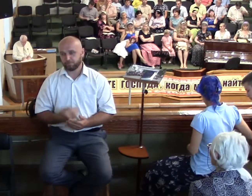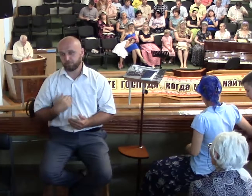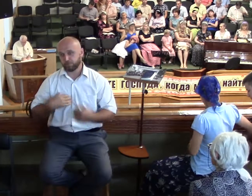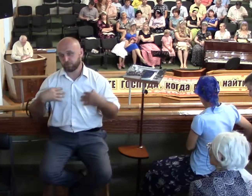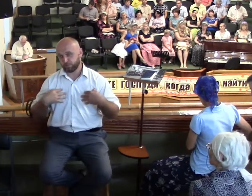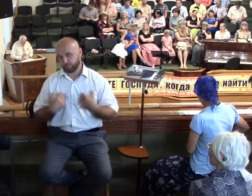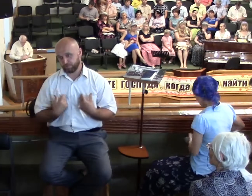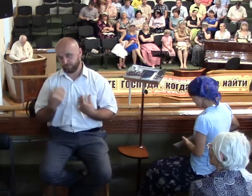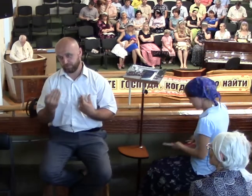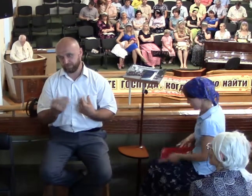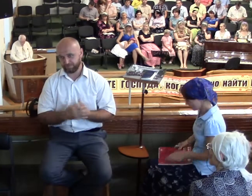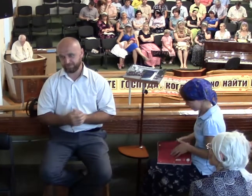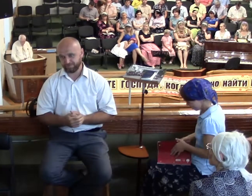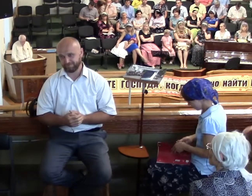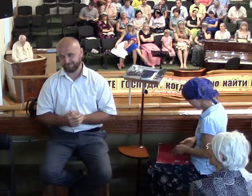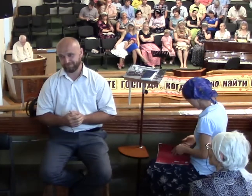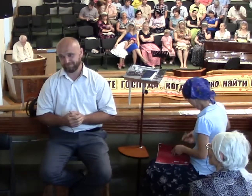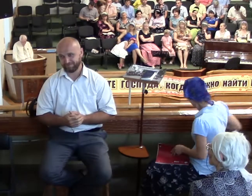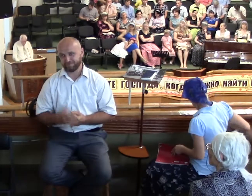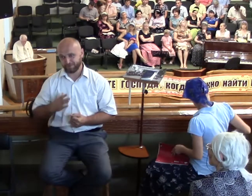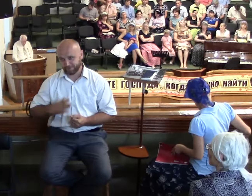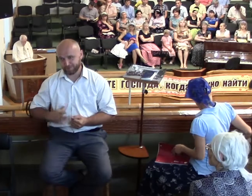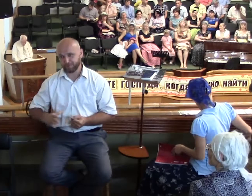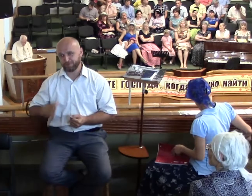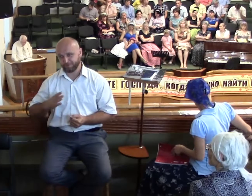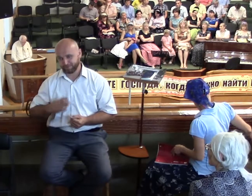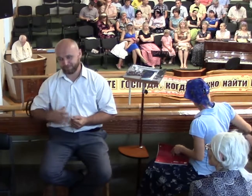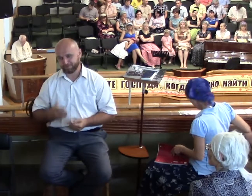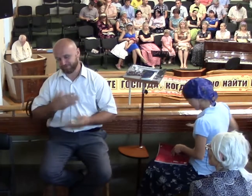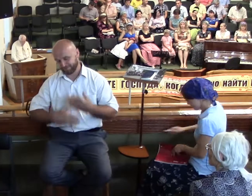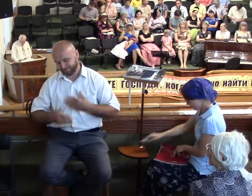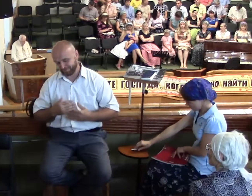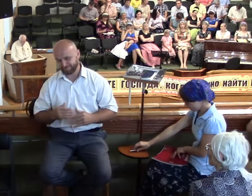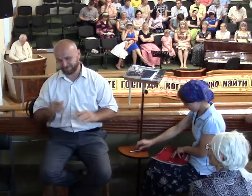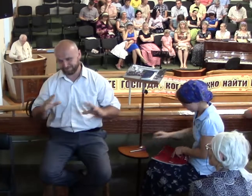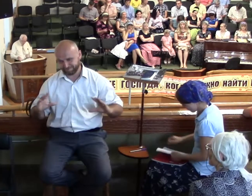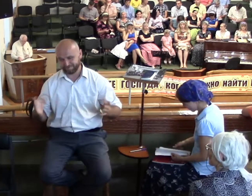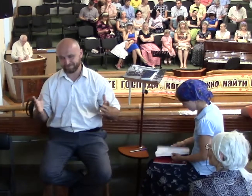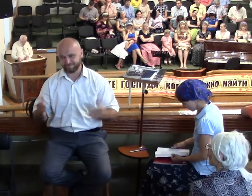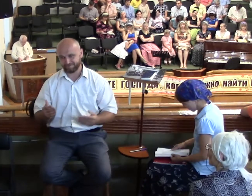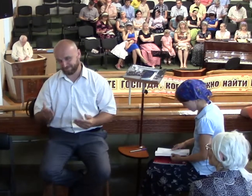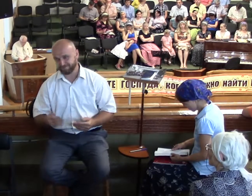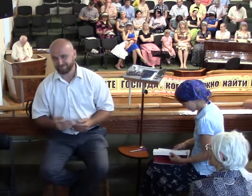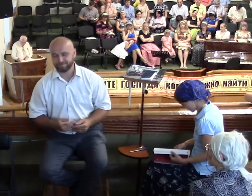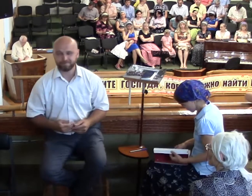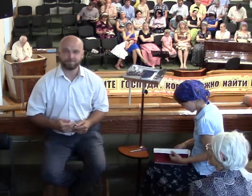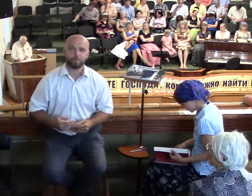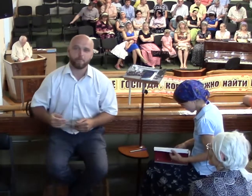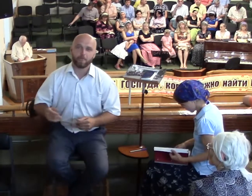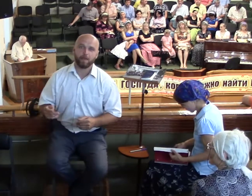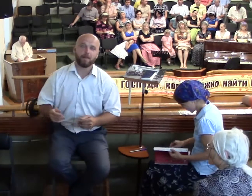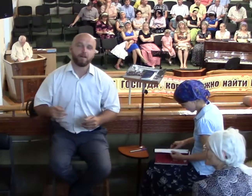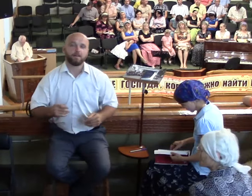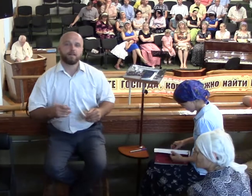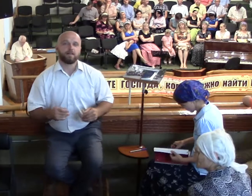рассуждали, читали место Писания, послание к евреям, 12 глава, мы читали с 12 по 15